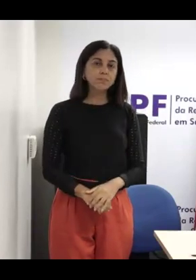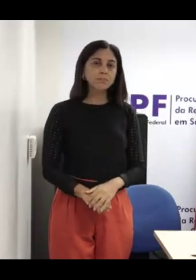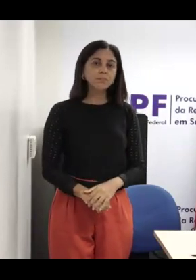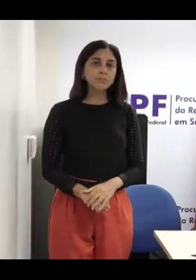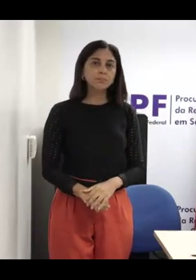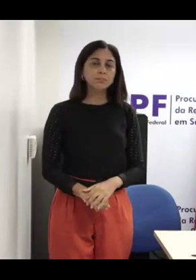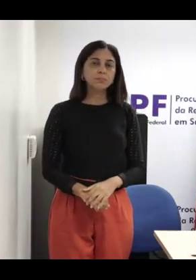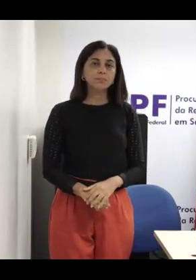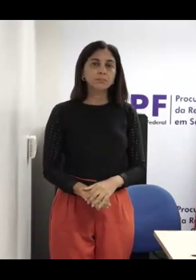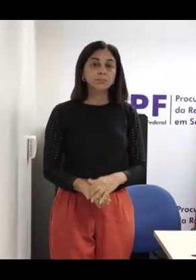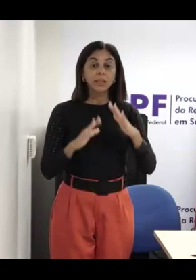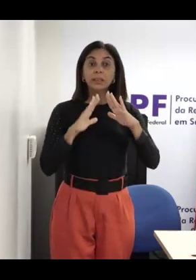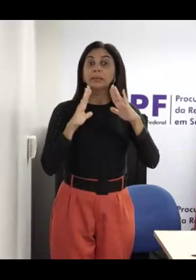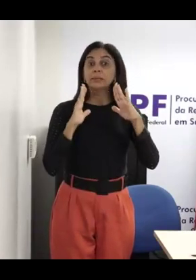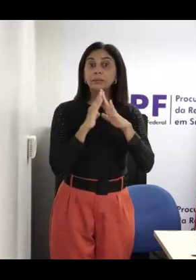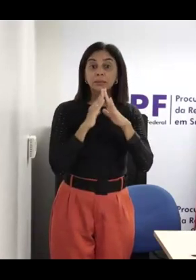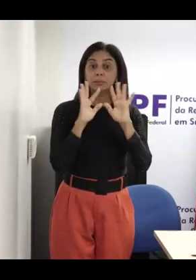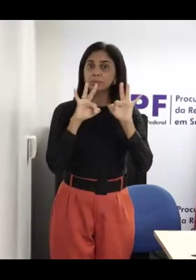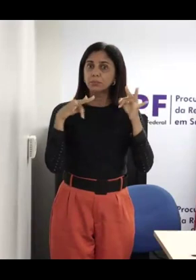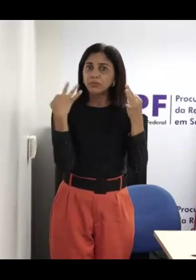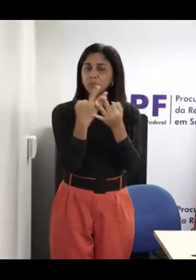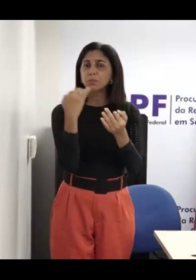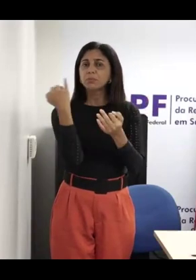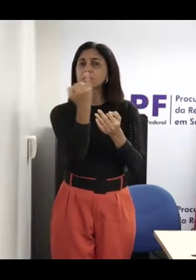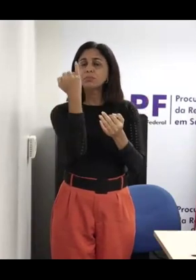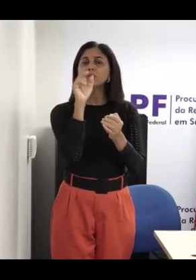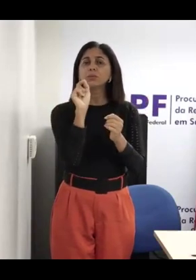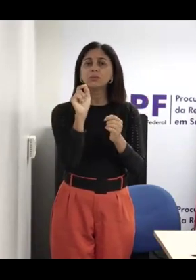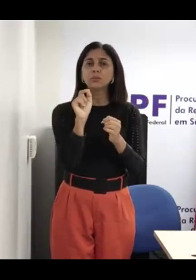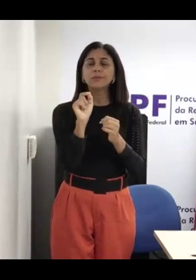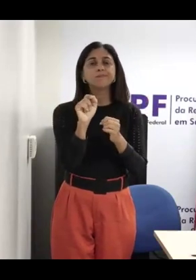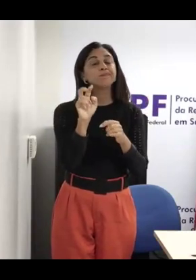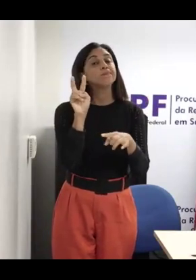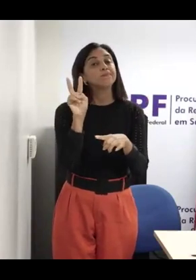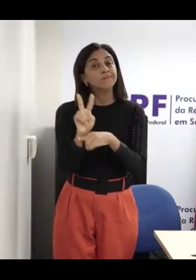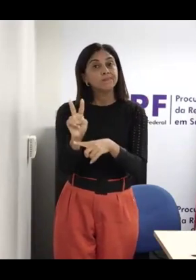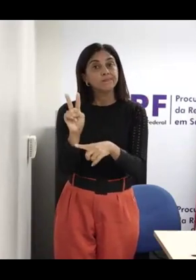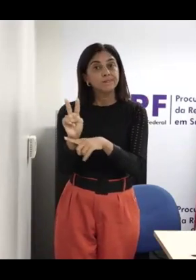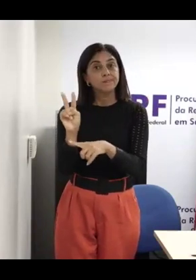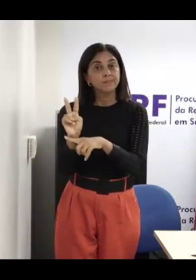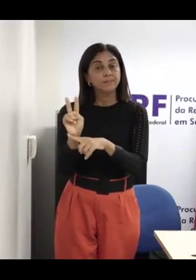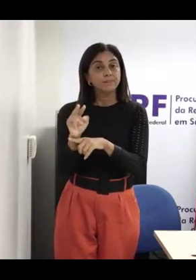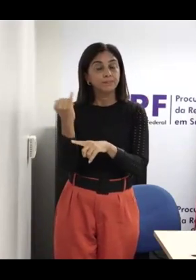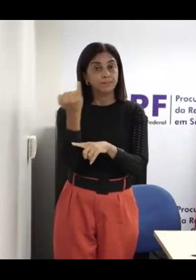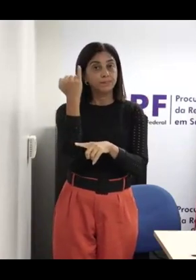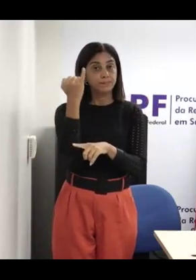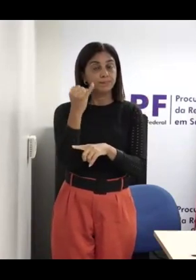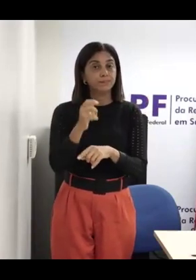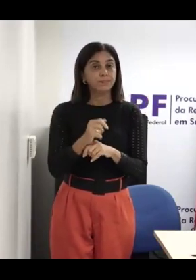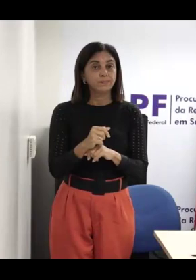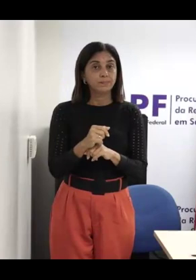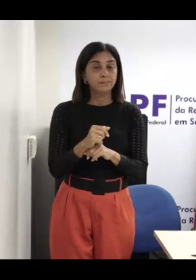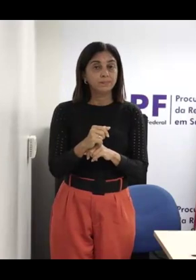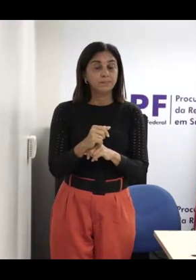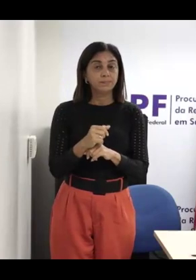mais que importantíssima ela é imprescindível ela é essencial então eh não é uma questão de invasão de de